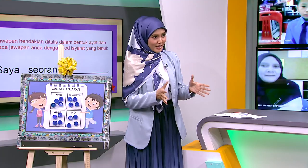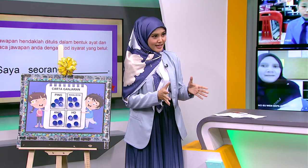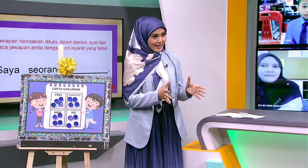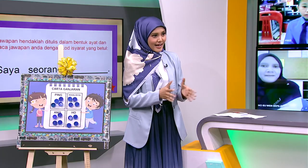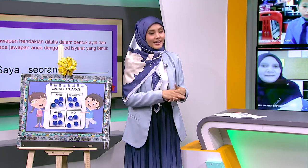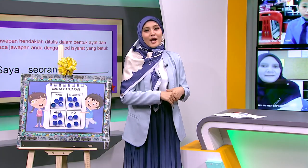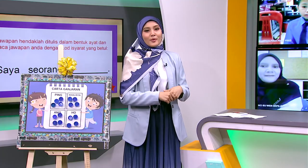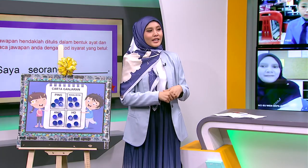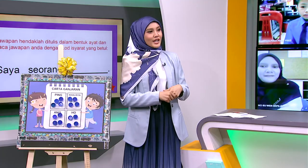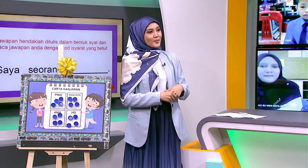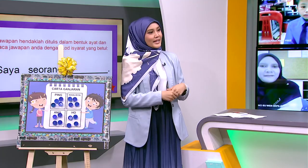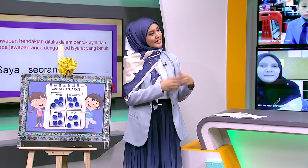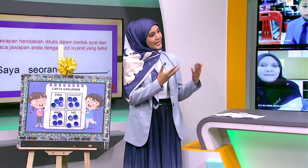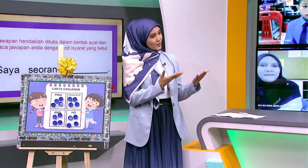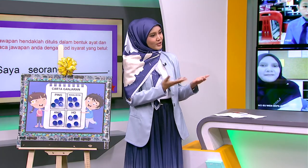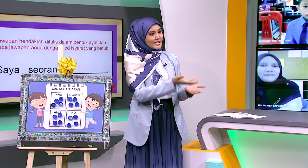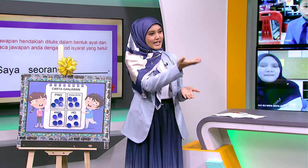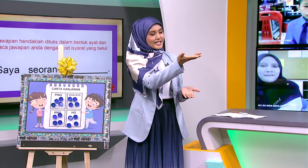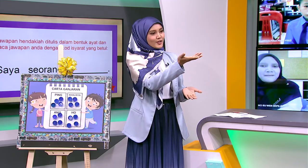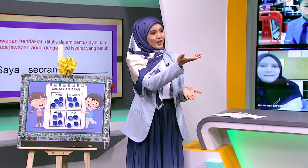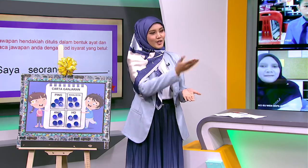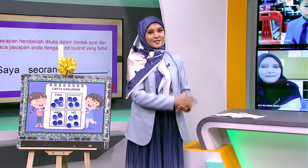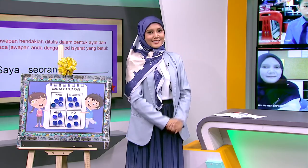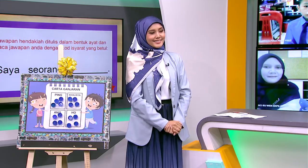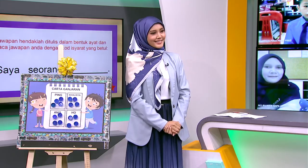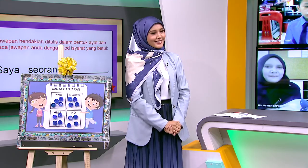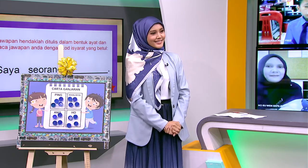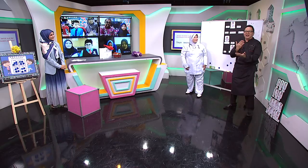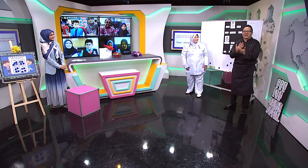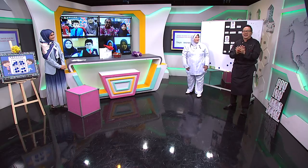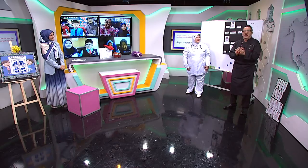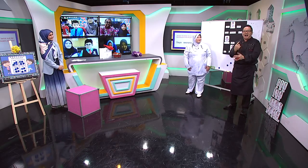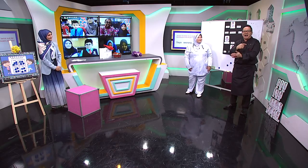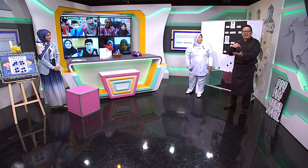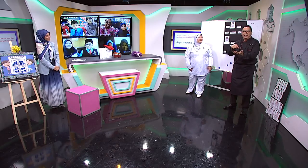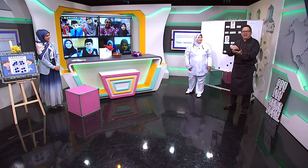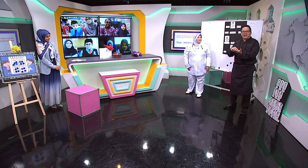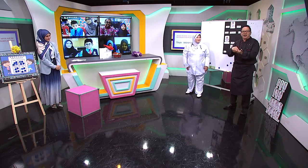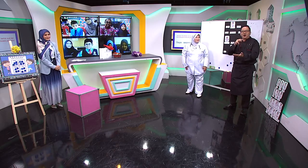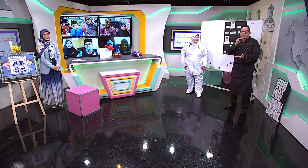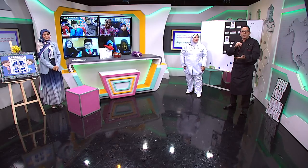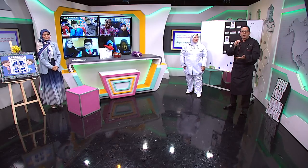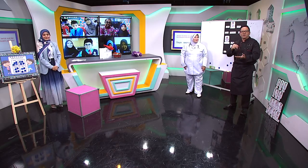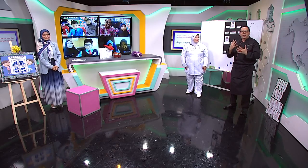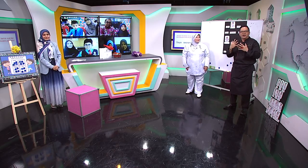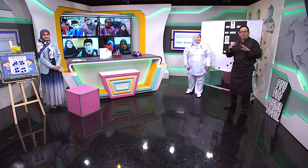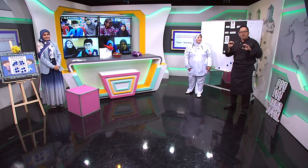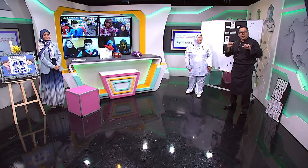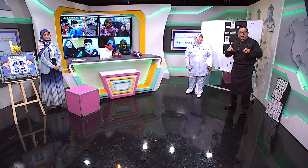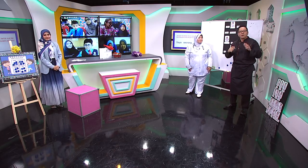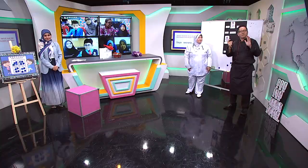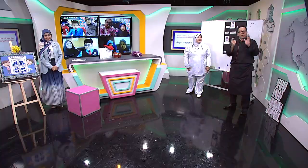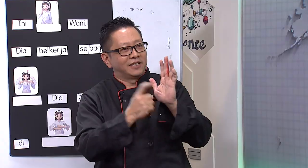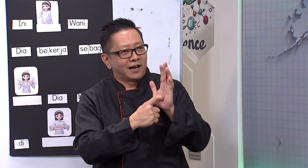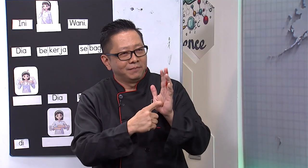penghujung rancangan, okay, boleh cikgu bagi sedikit rumusan? Silakan cikgu ko. Okey, baik. Hari ini, murid-murid dah